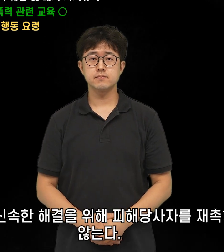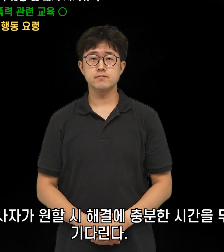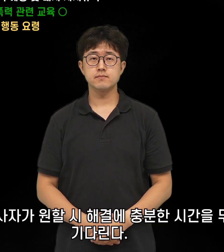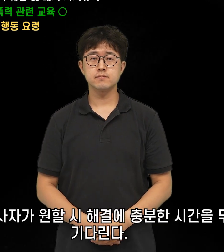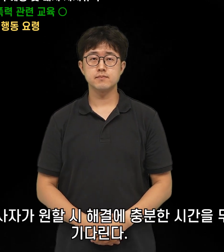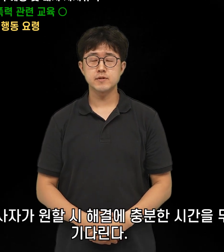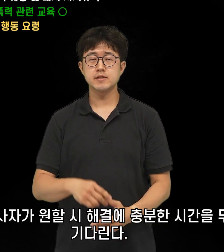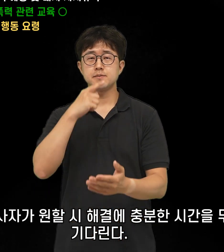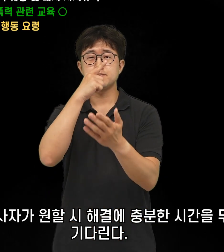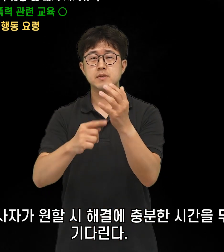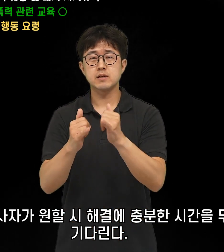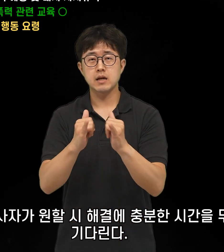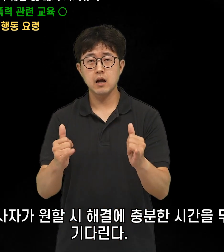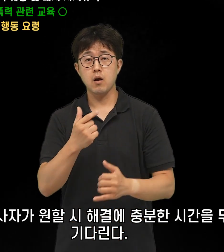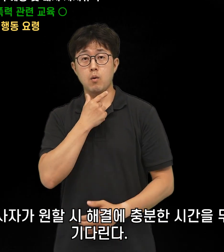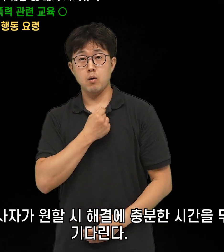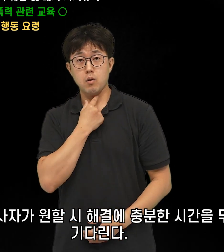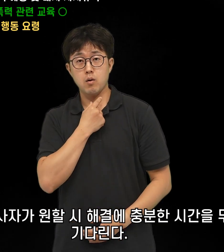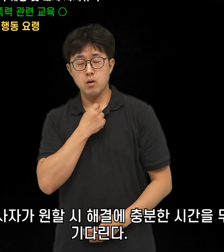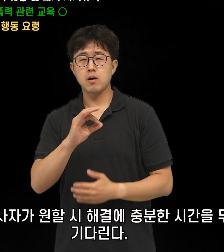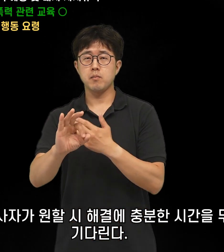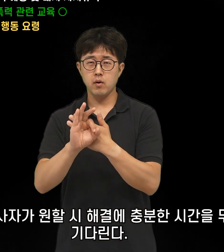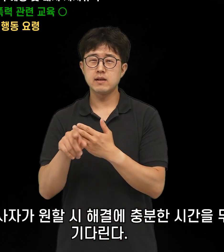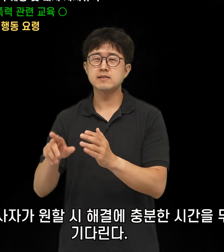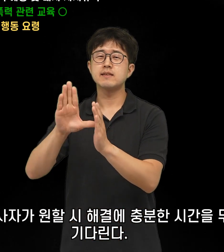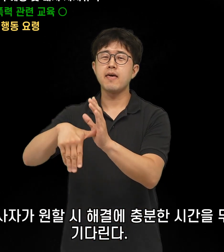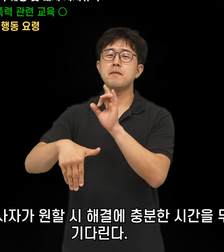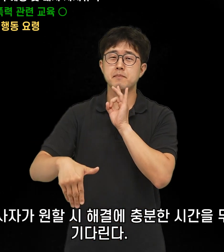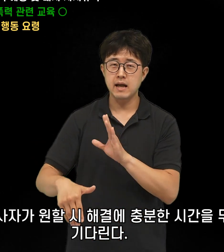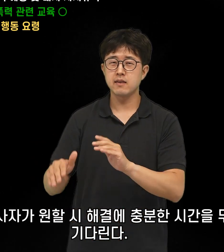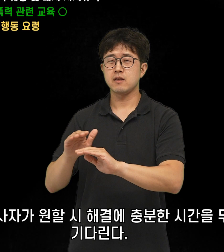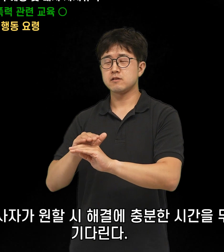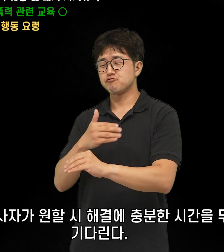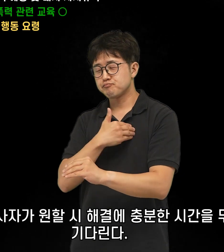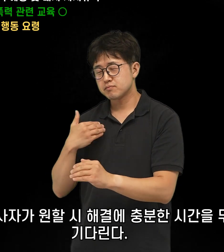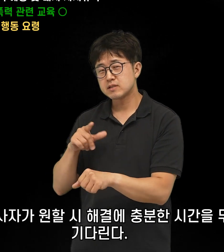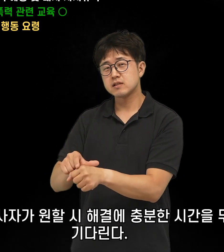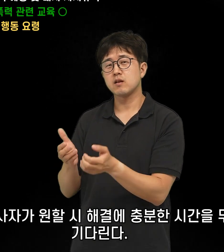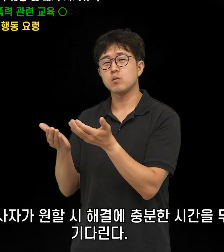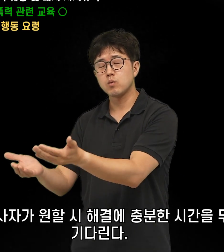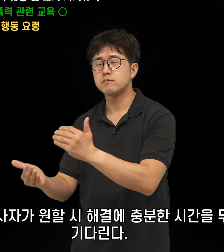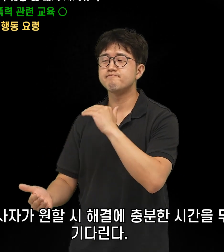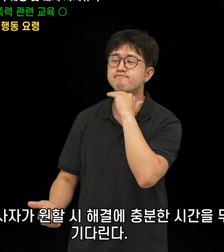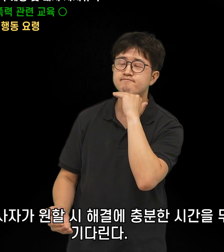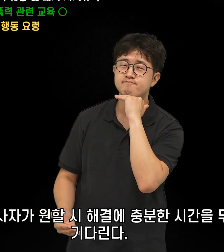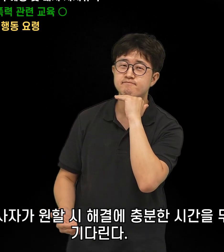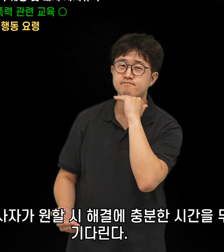피해 당사자가 원할 시 해결에 충분한 시간을 두어 기다린다.